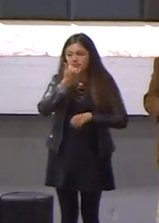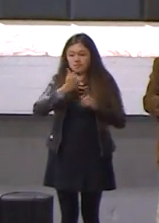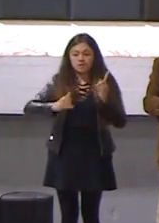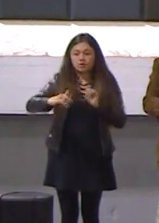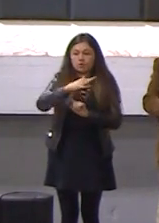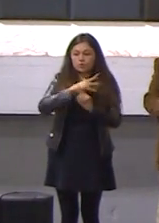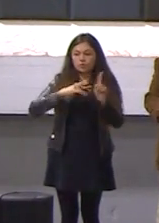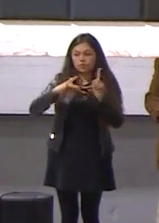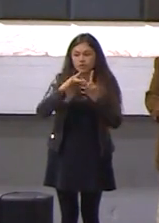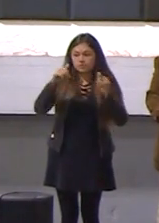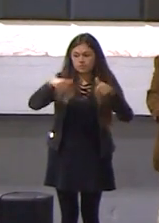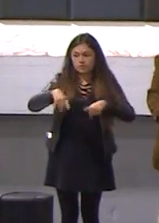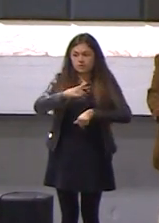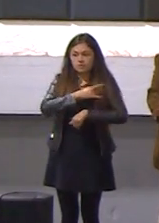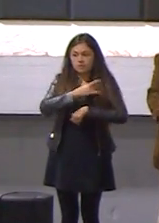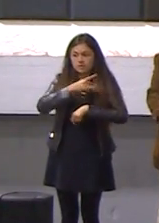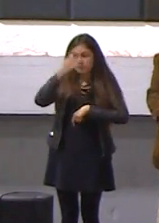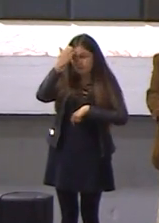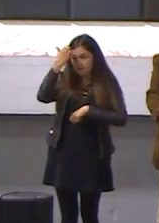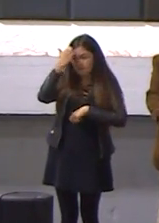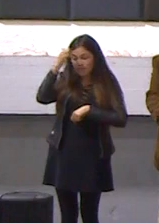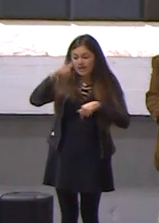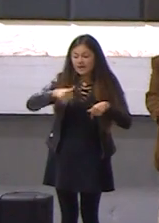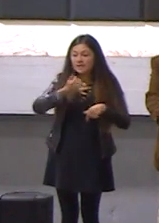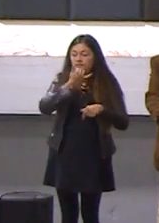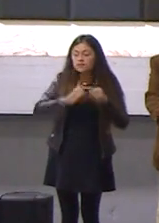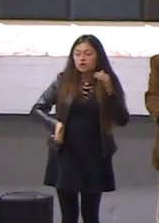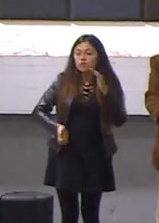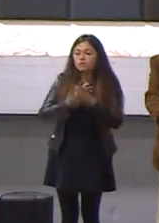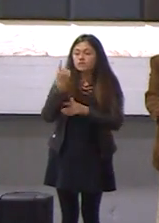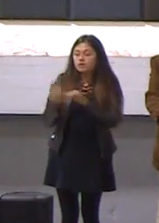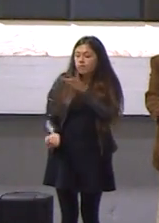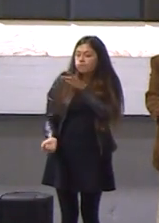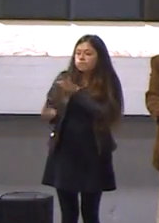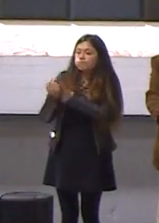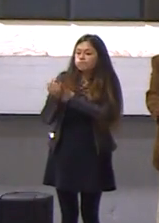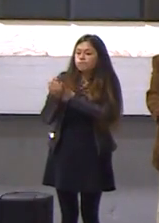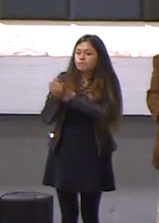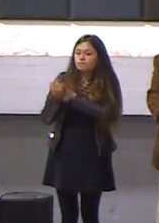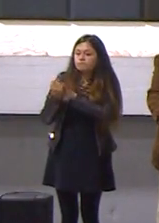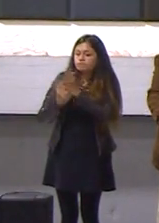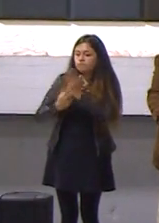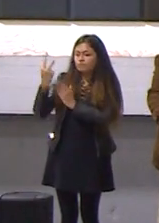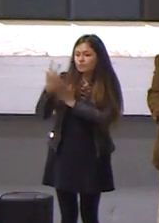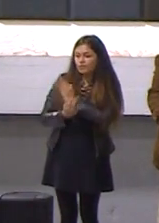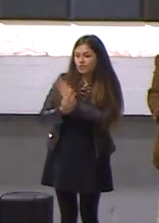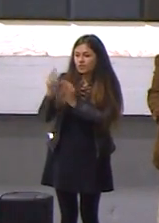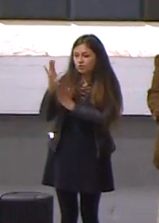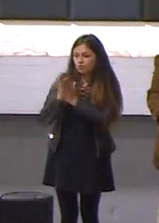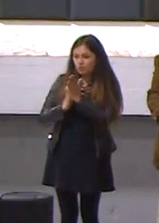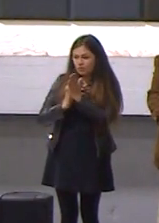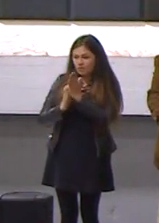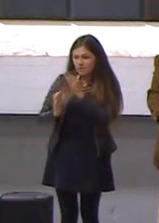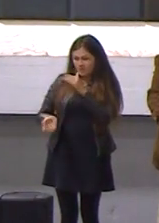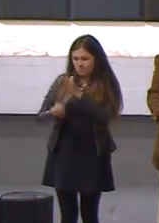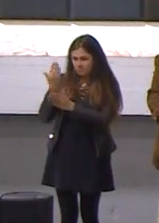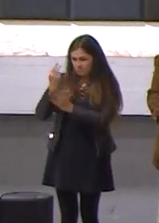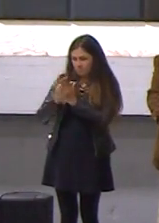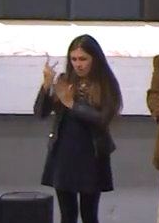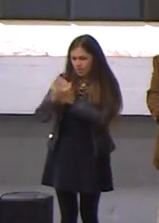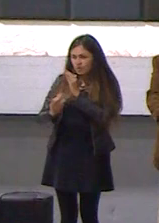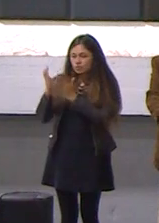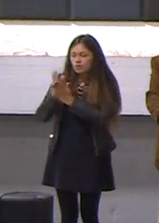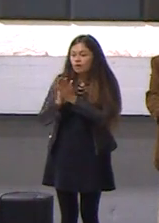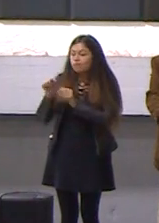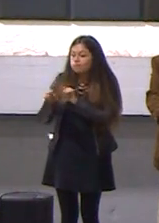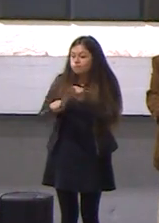universidad pedagógica donde van a aparecer los proyectos curriculares y